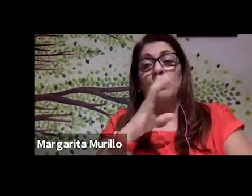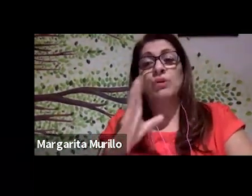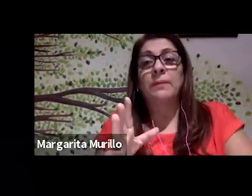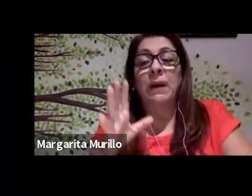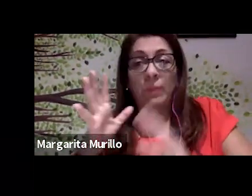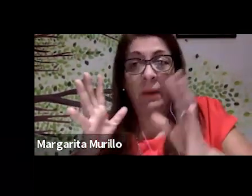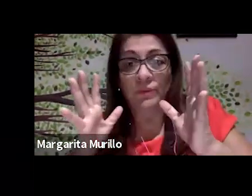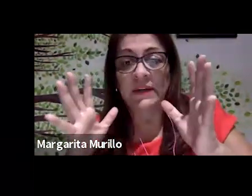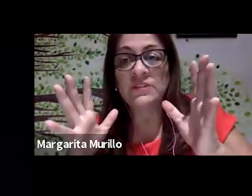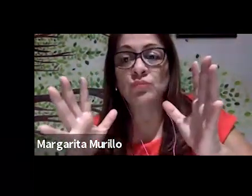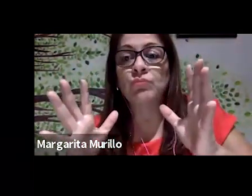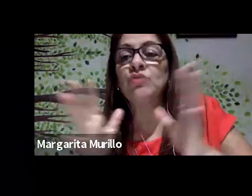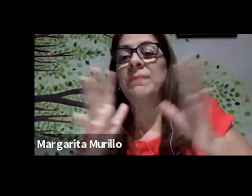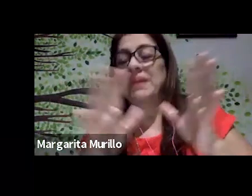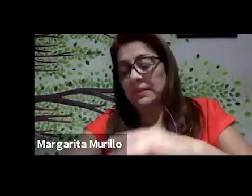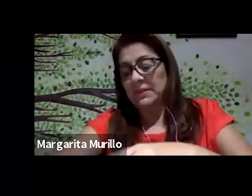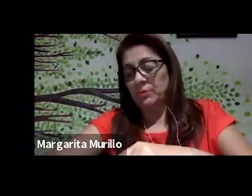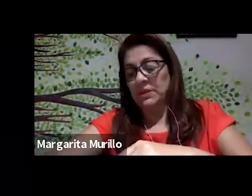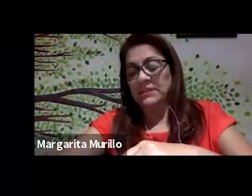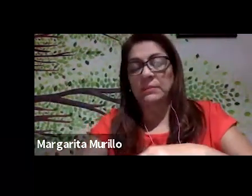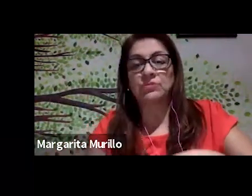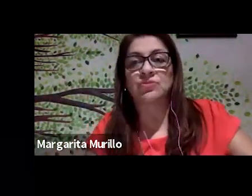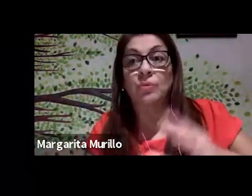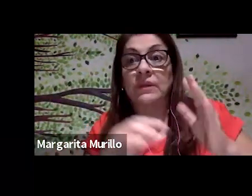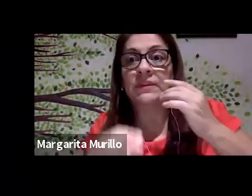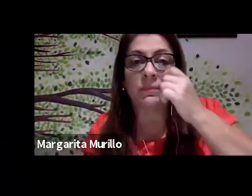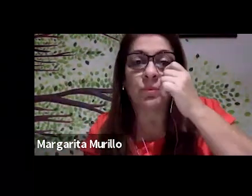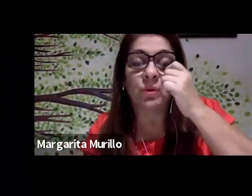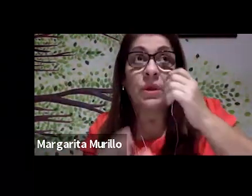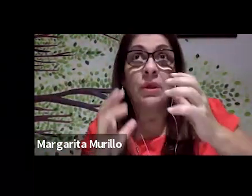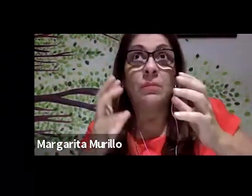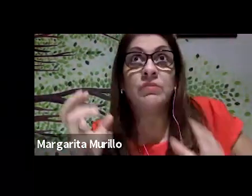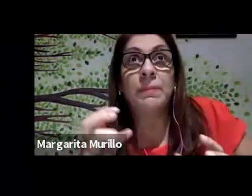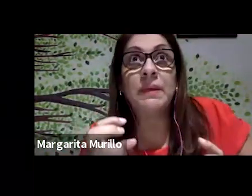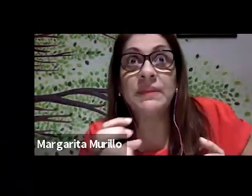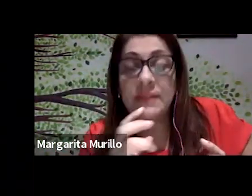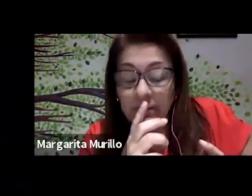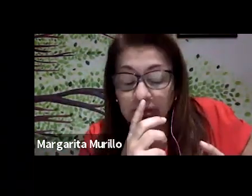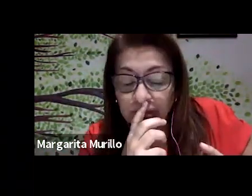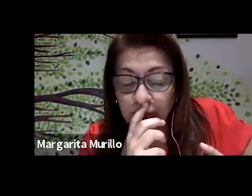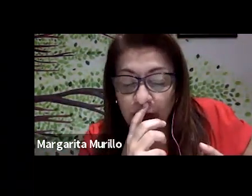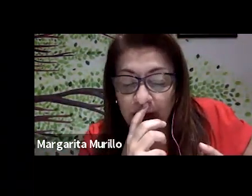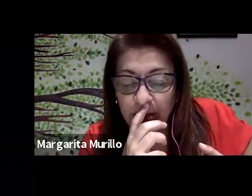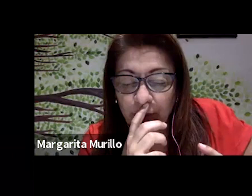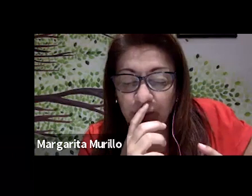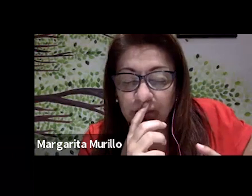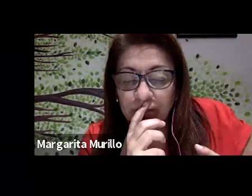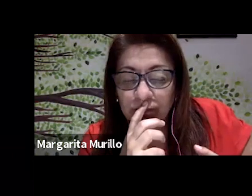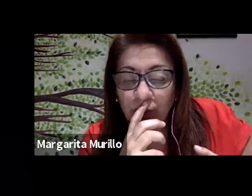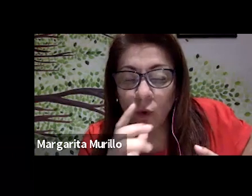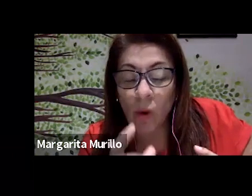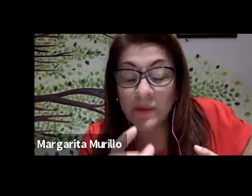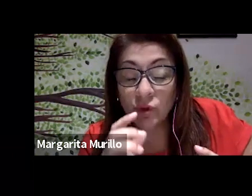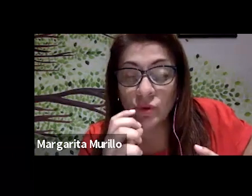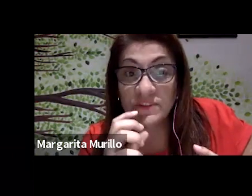voy a a ponerles un muy rápidamente porque ya estamos sobre el tiempo muy rápidamente un ejemplo